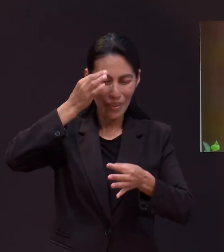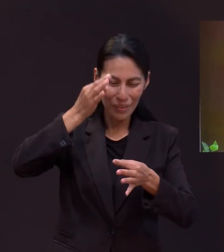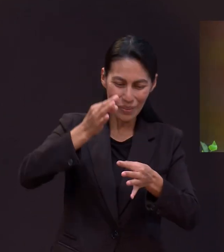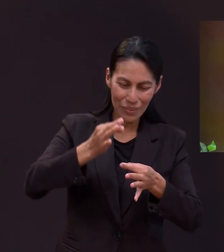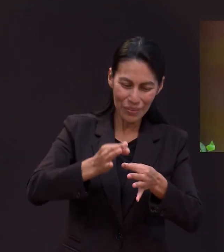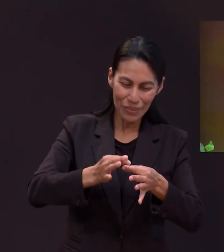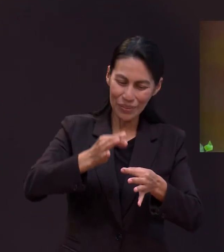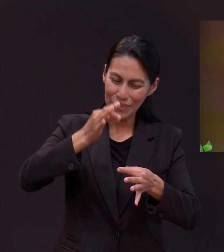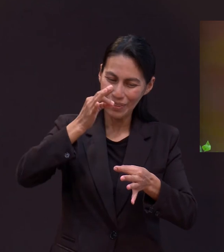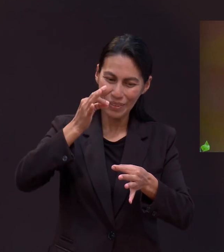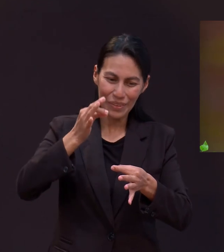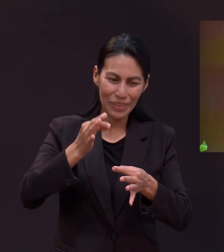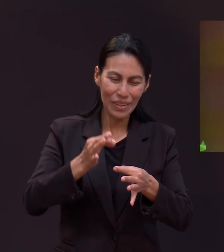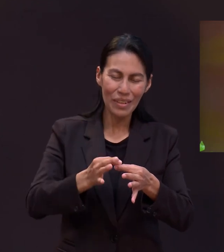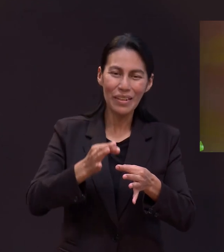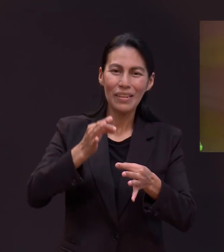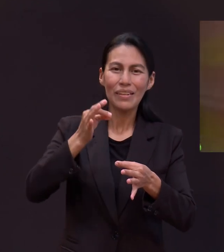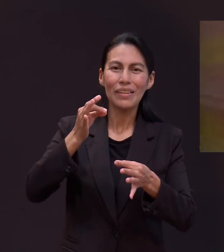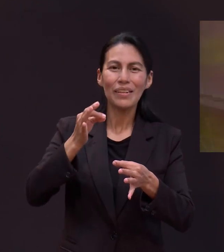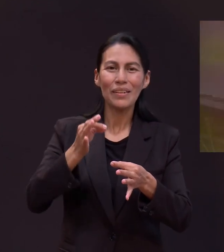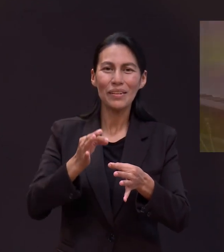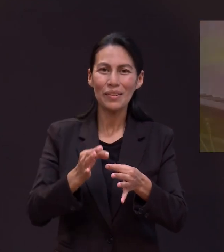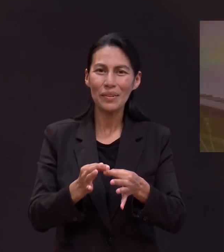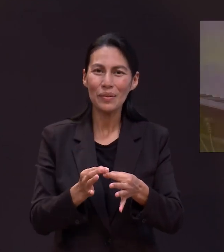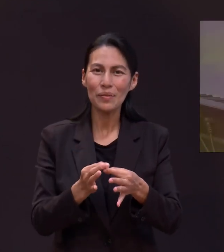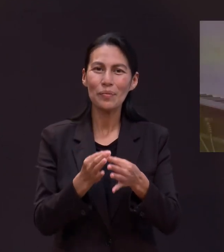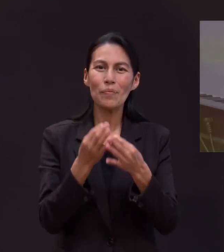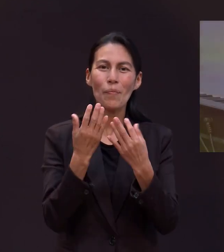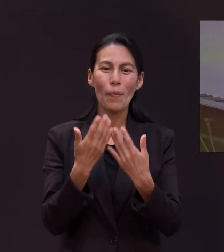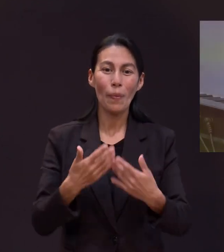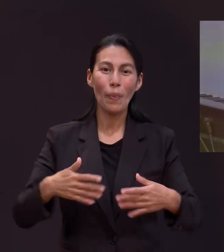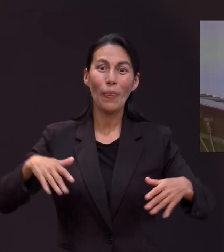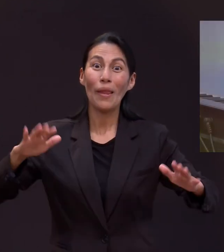ahora en todo tiempo